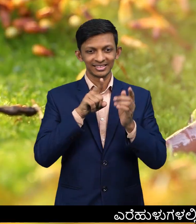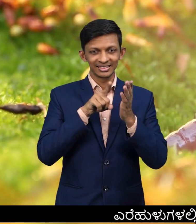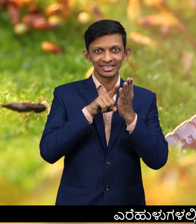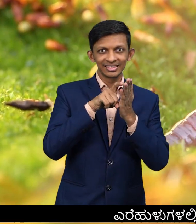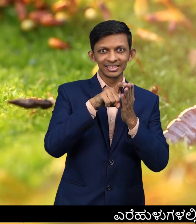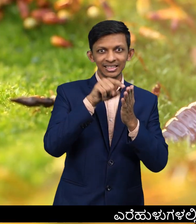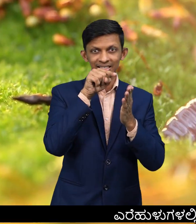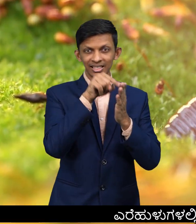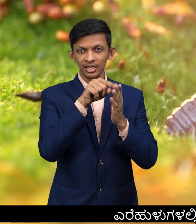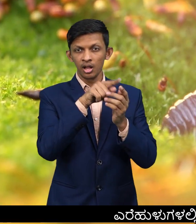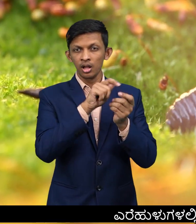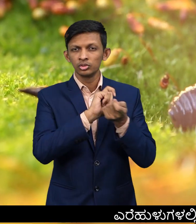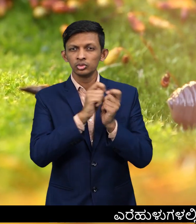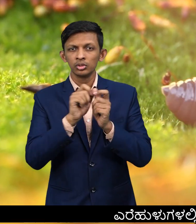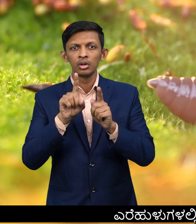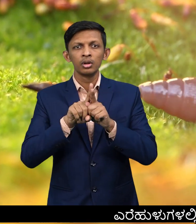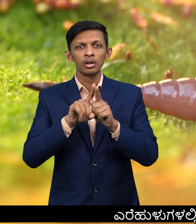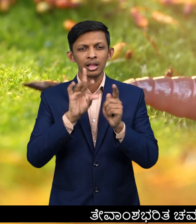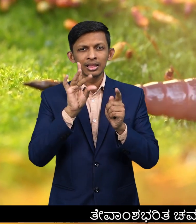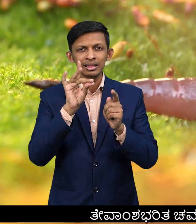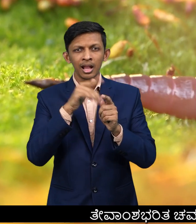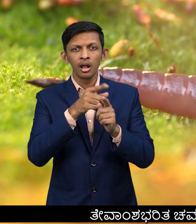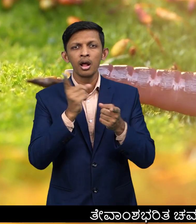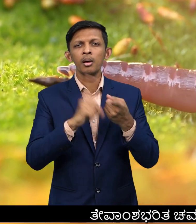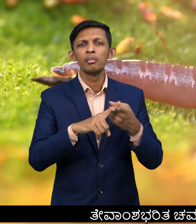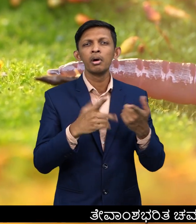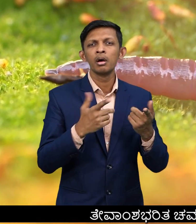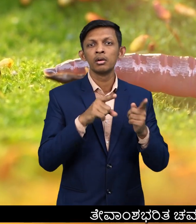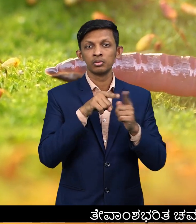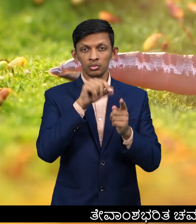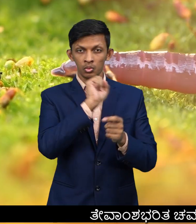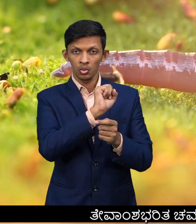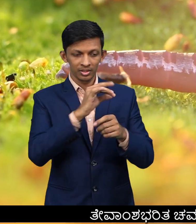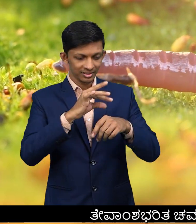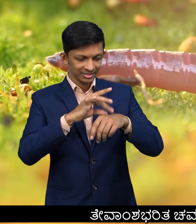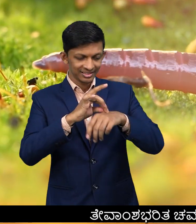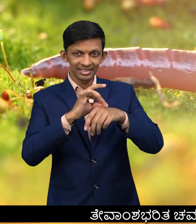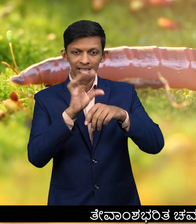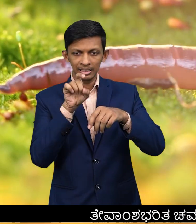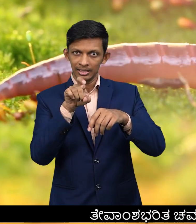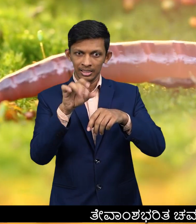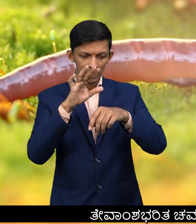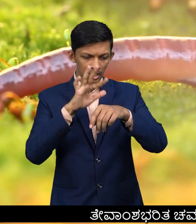ಎರೆಹುಳುಗಳಲ್ಲಿ ಅನಿಲಗಳ ವಿನಿಮಯವು ತೇವಾಂಶಭರಿತ ಚರ್ಮದ ಮೂಲಕ ಸಂಭವಿಸುತ್ತದೆ.